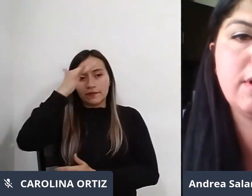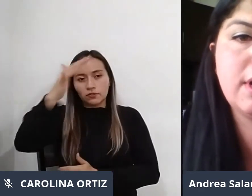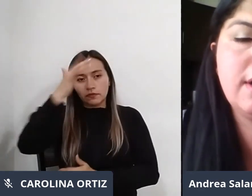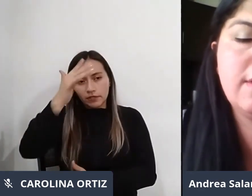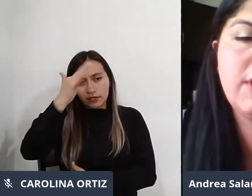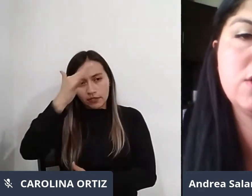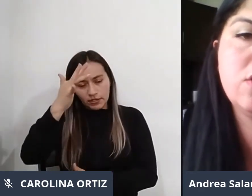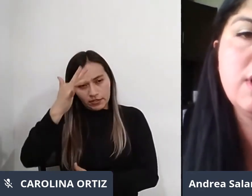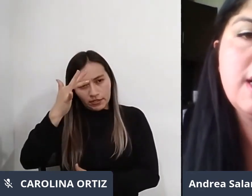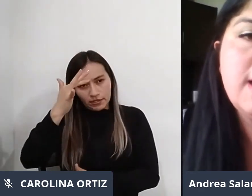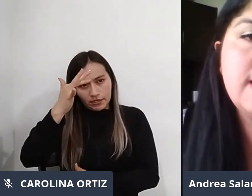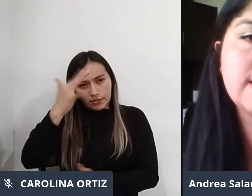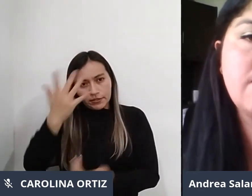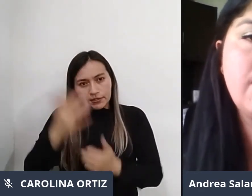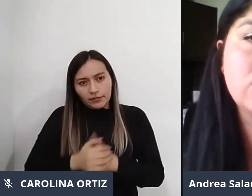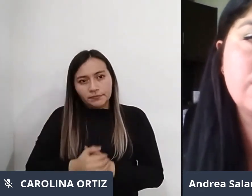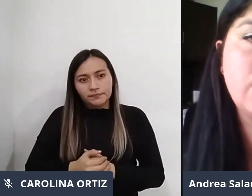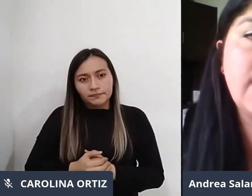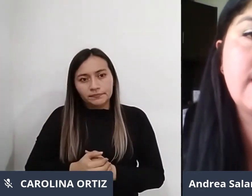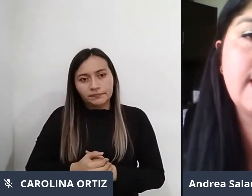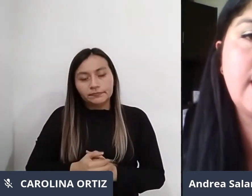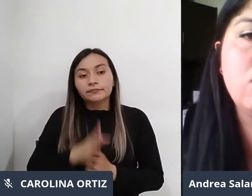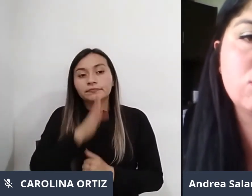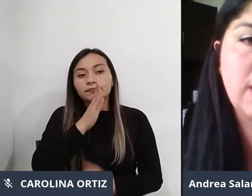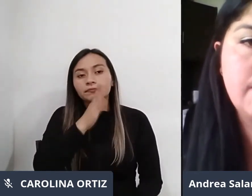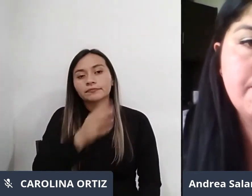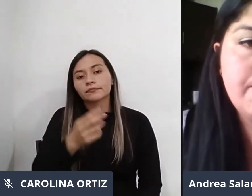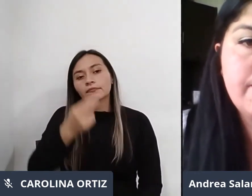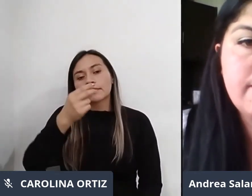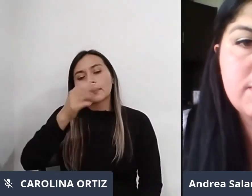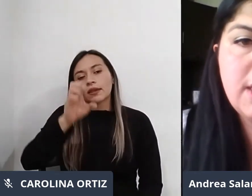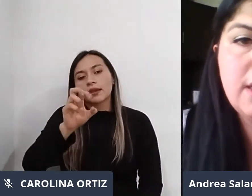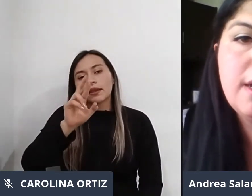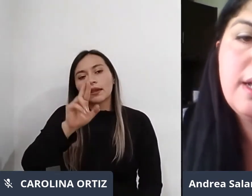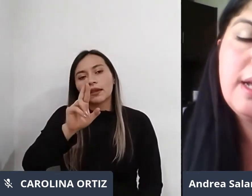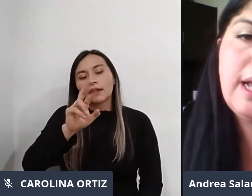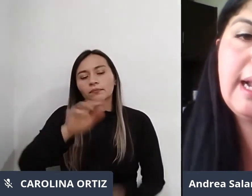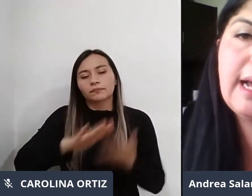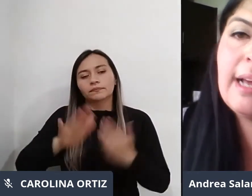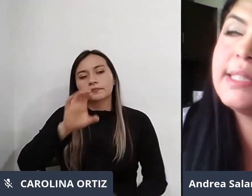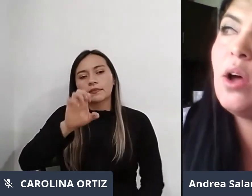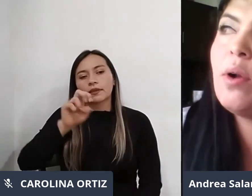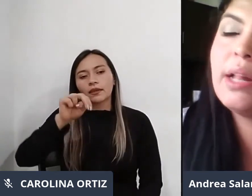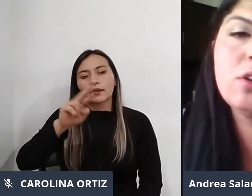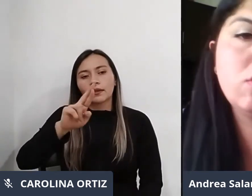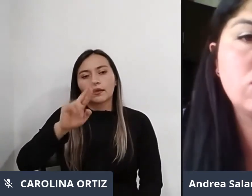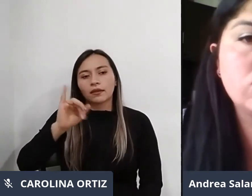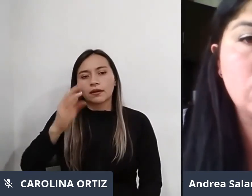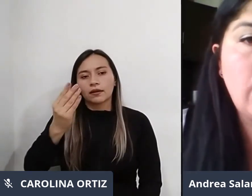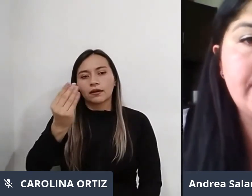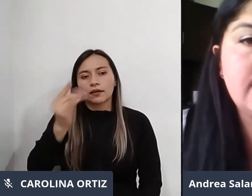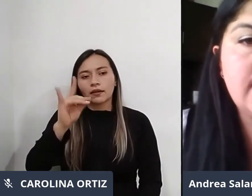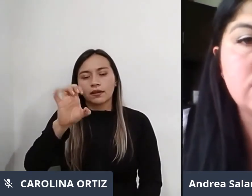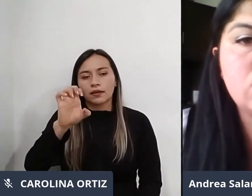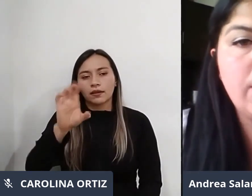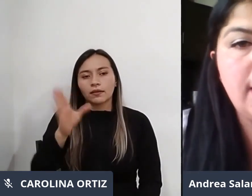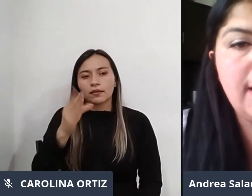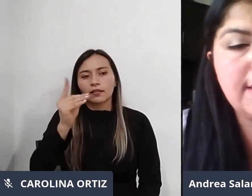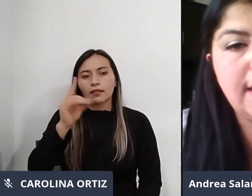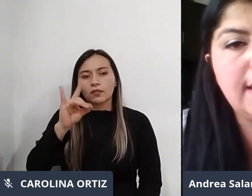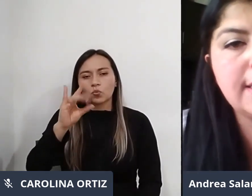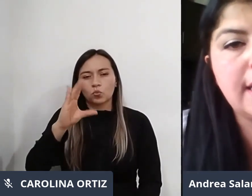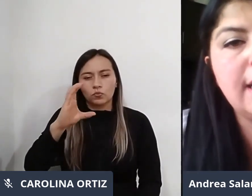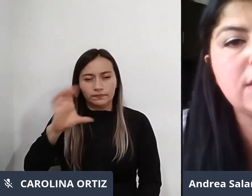esta reflexión, y es el filósofo Enrique Dussel, ¿sí? Él ha estado hablando continuamente